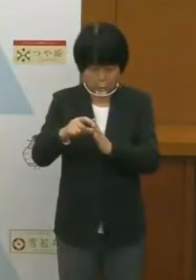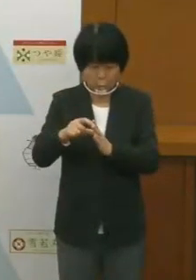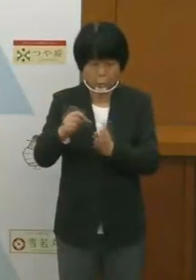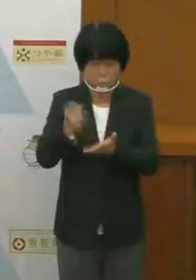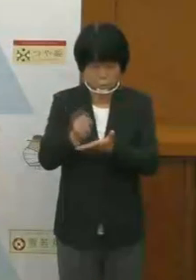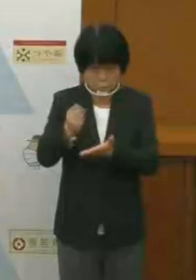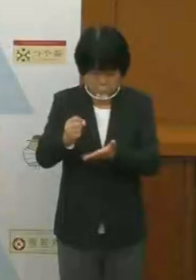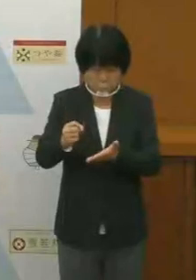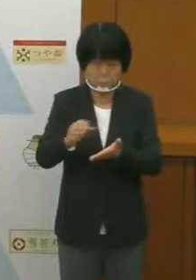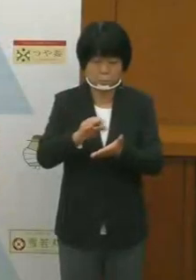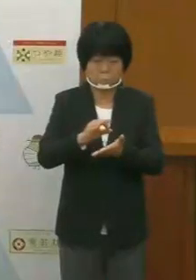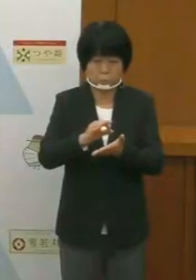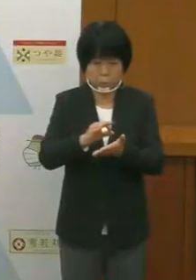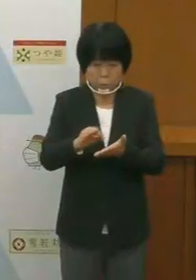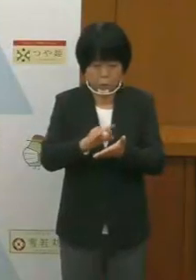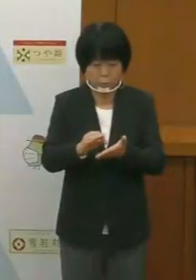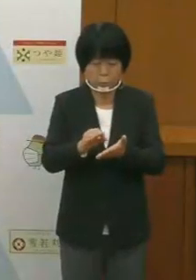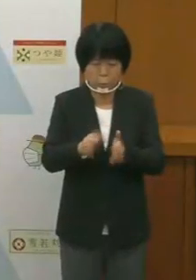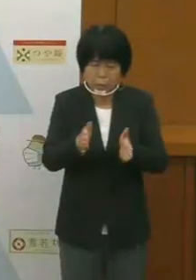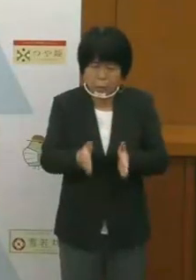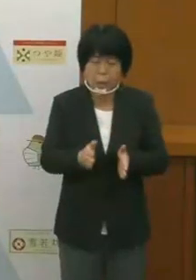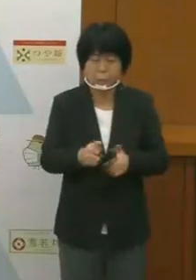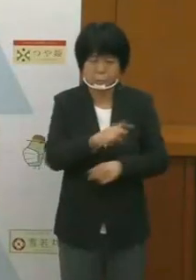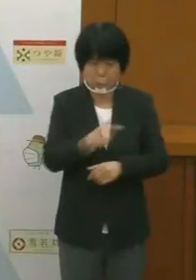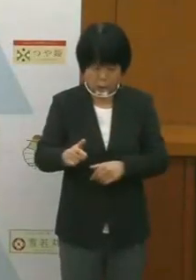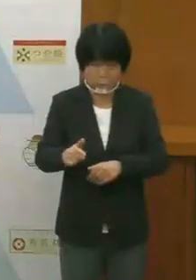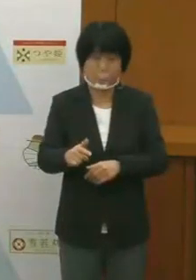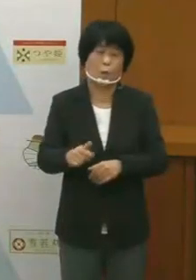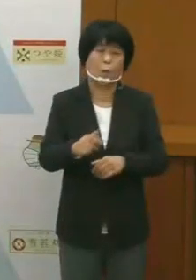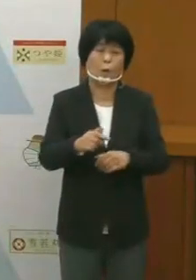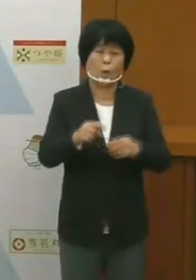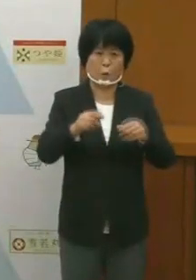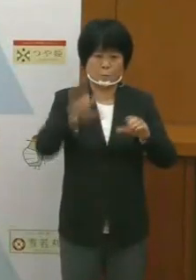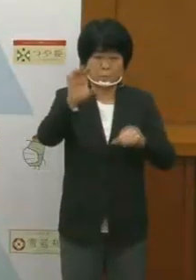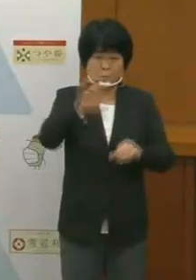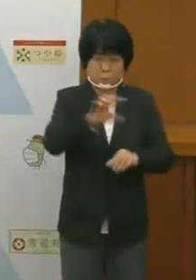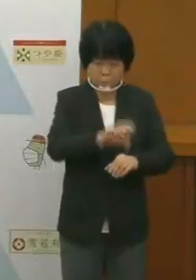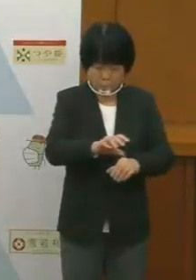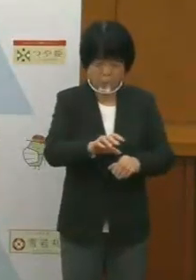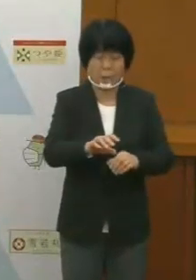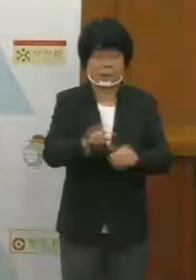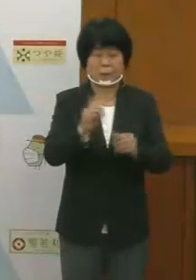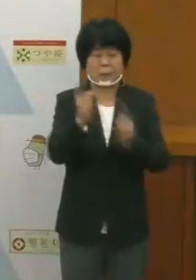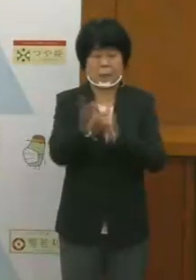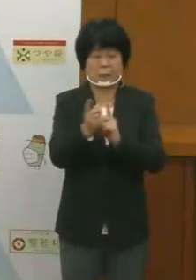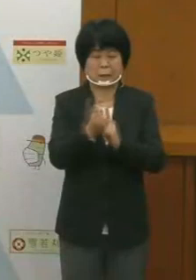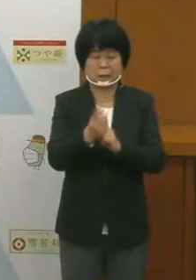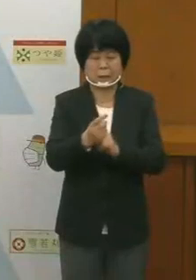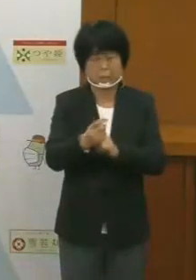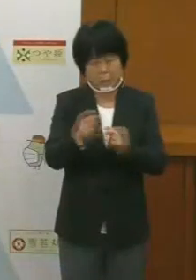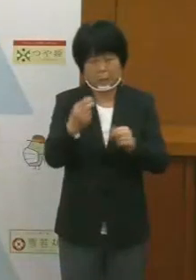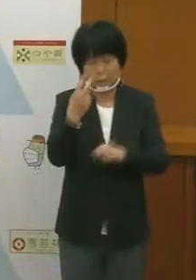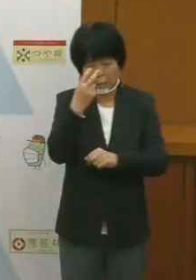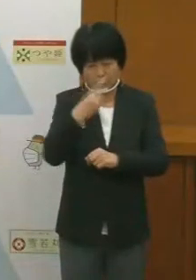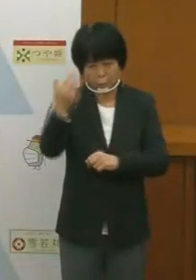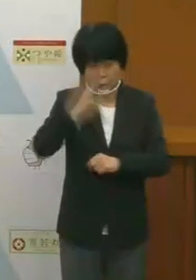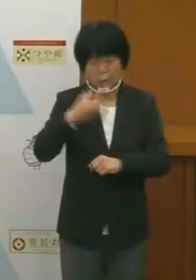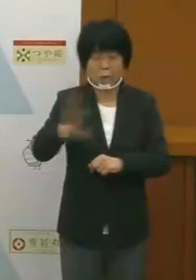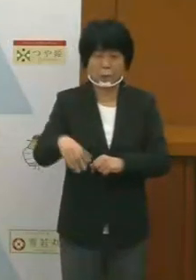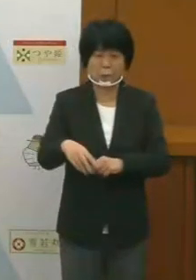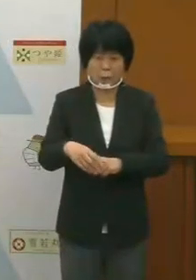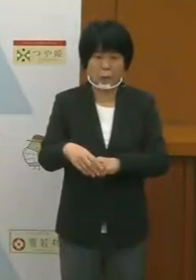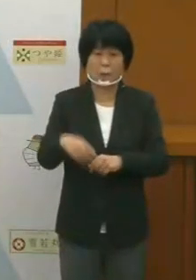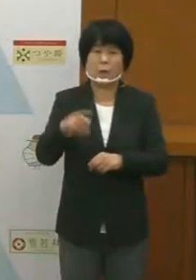える旨の呼びかけについて、都道府県に対して検討の依頼があったところです。明